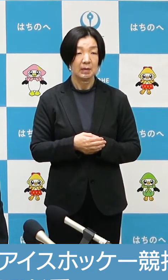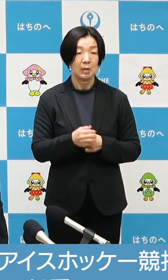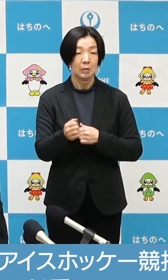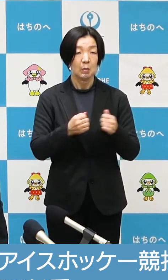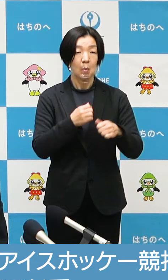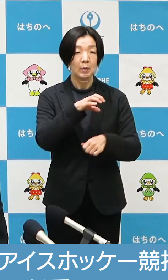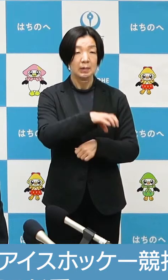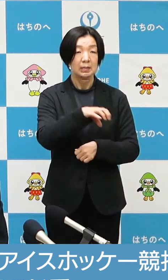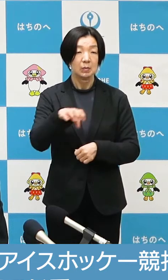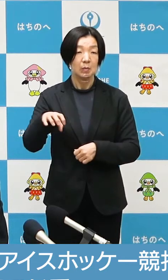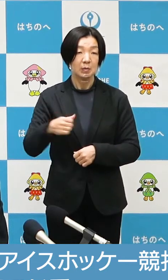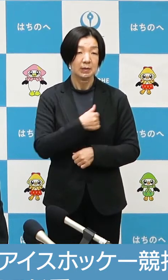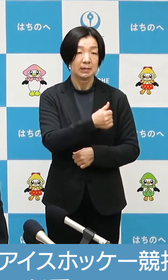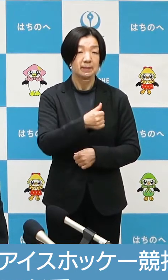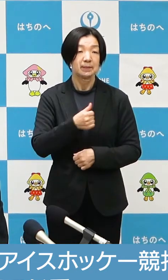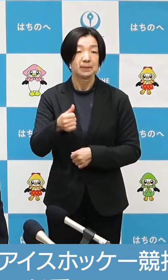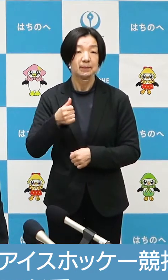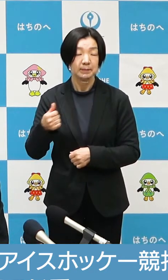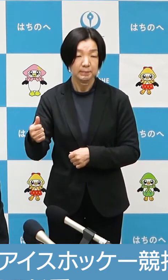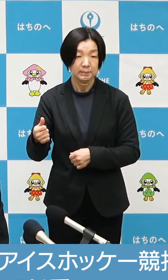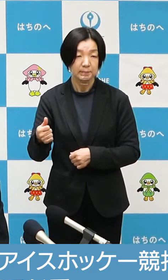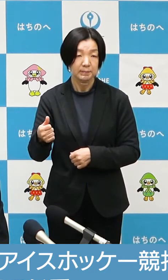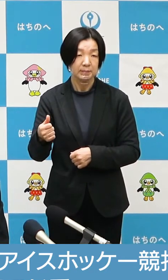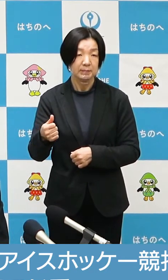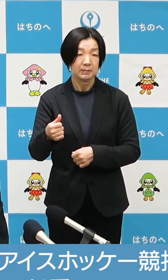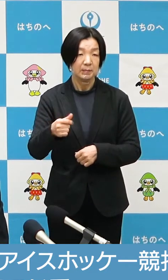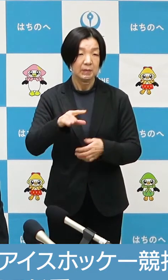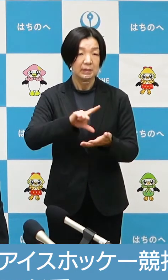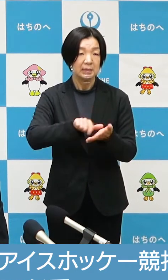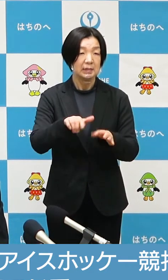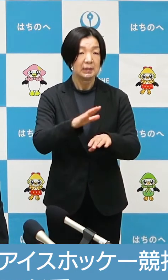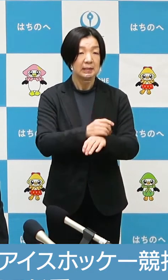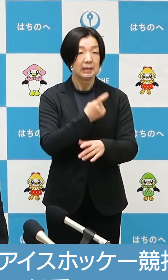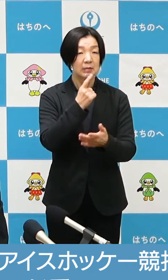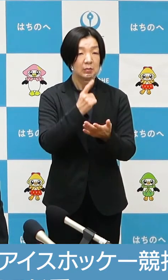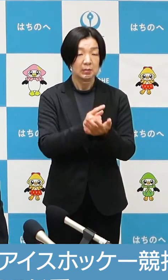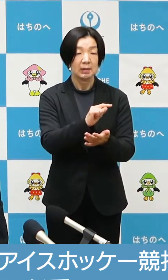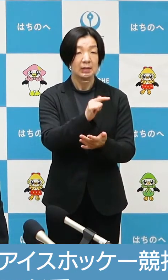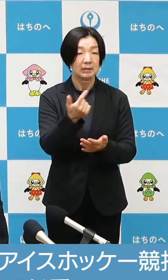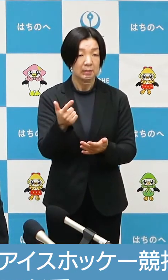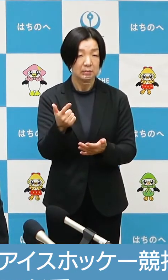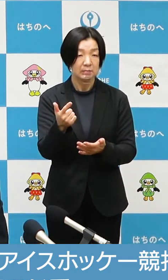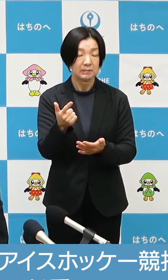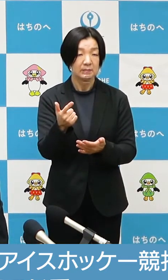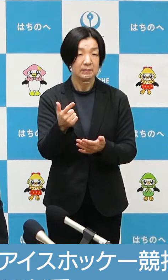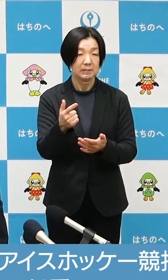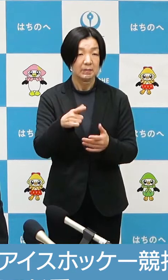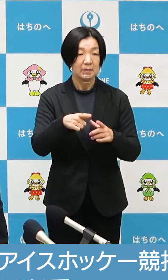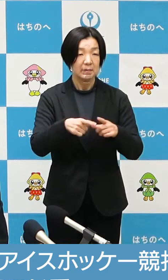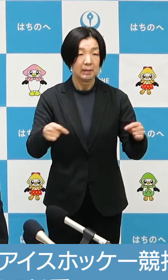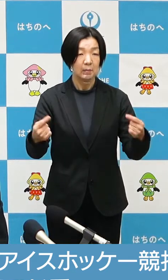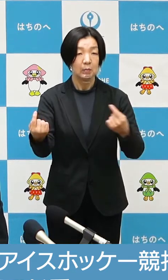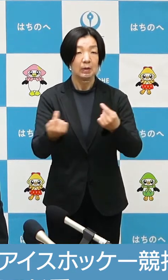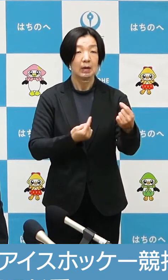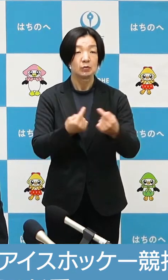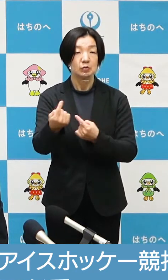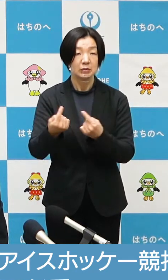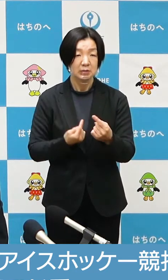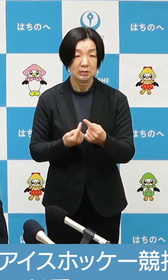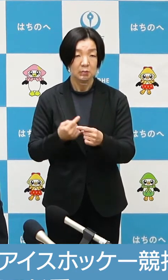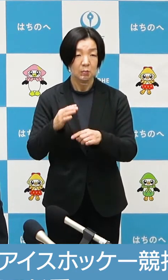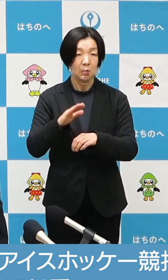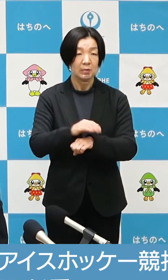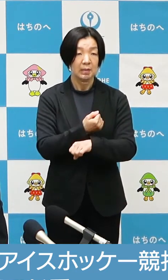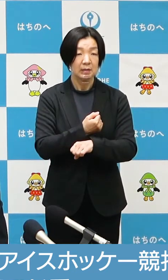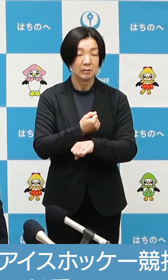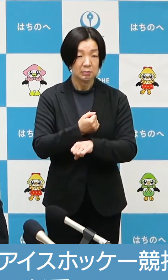各協議会場に足を運んでいただき地元選手はもちろんのこと全国からの出場選手